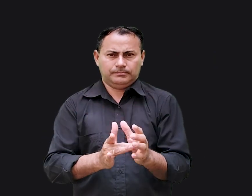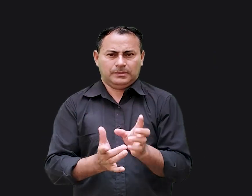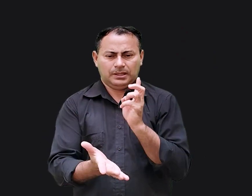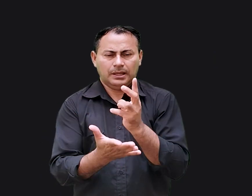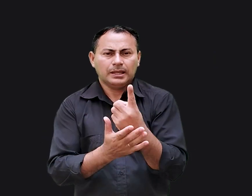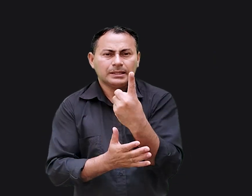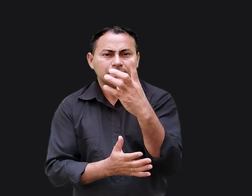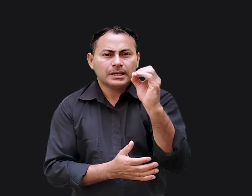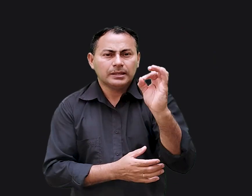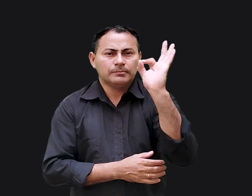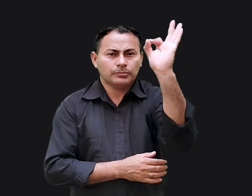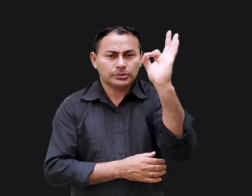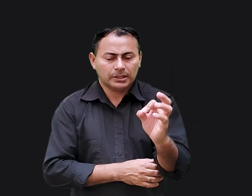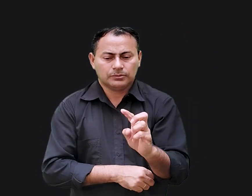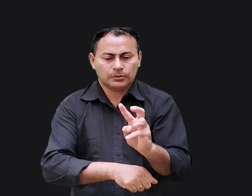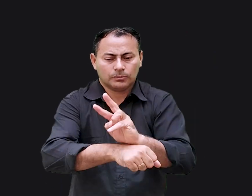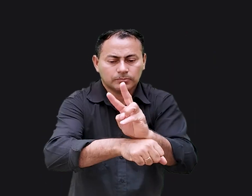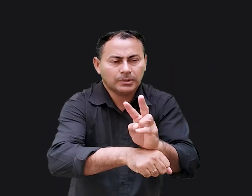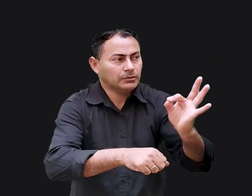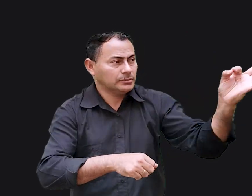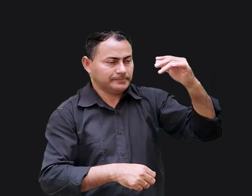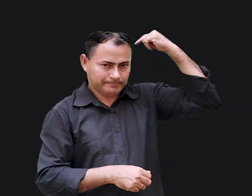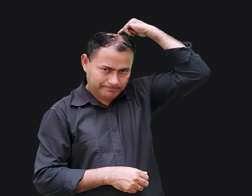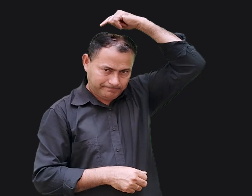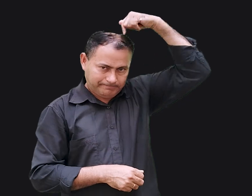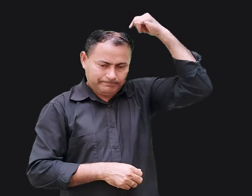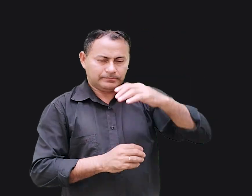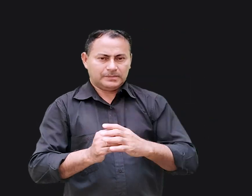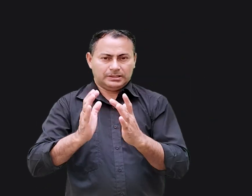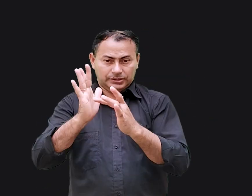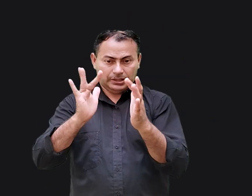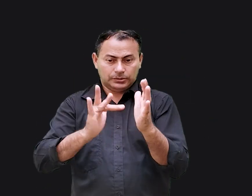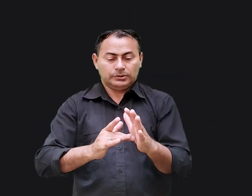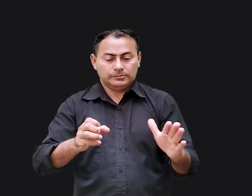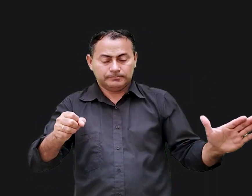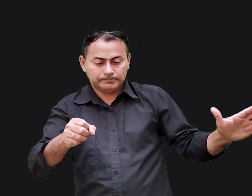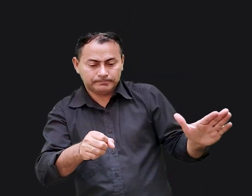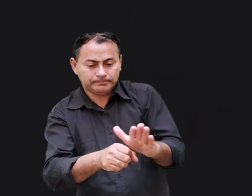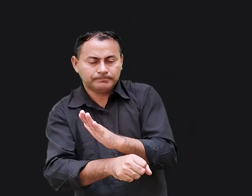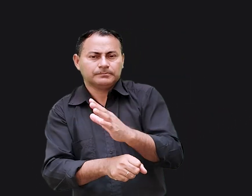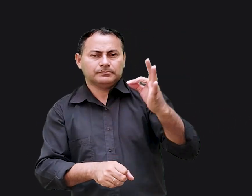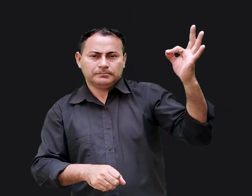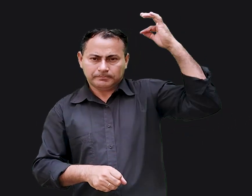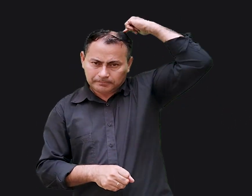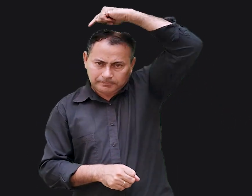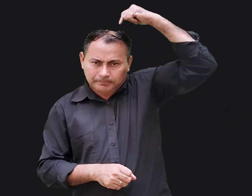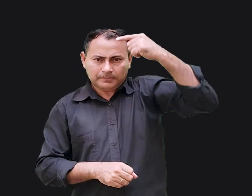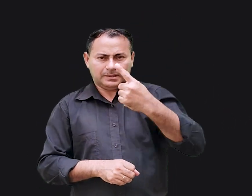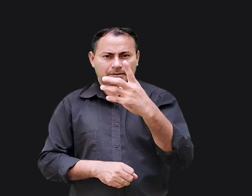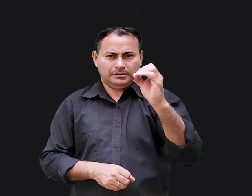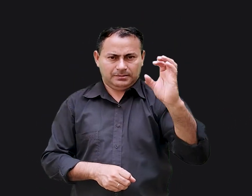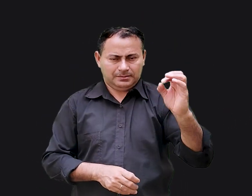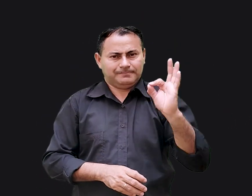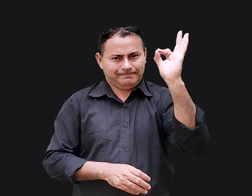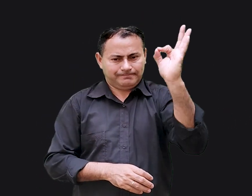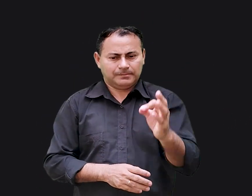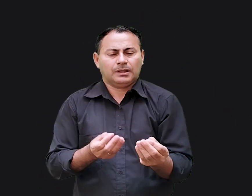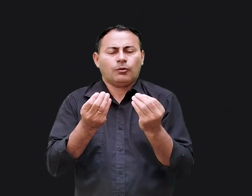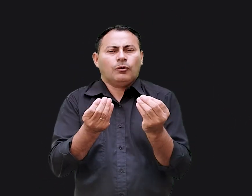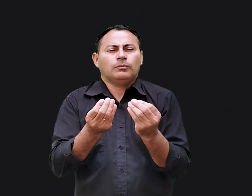era 100% controlado pelo Espírito. Ele era 100% cheio do Espírito o tempo todo. Como ele era,